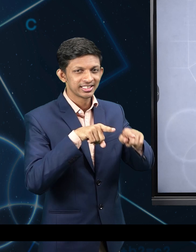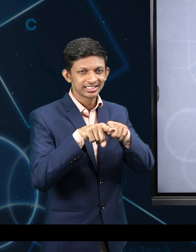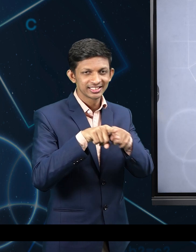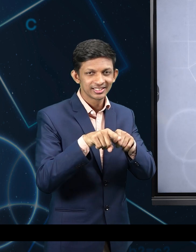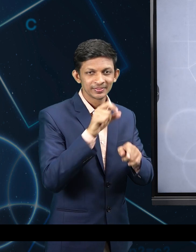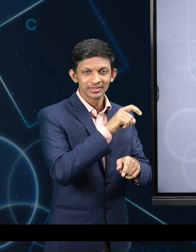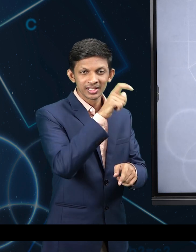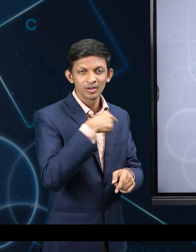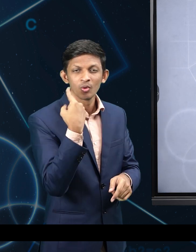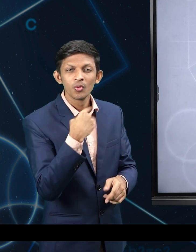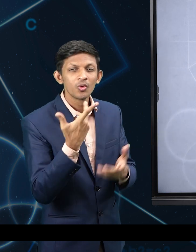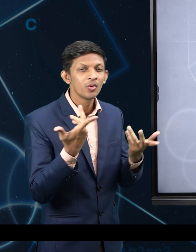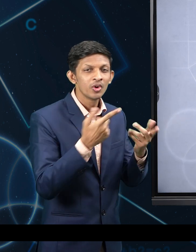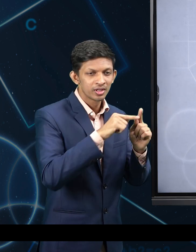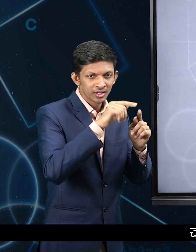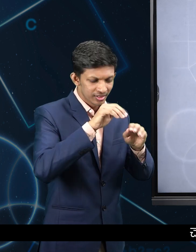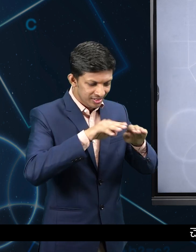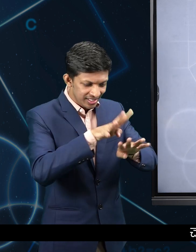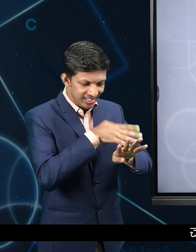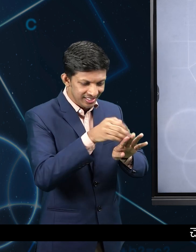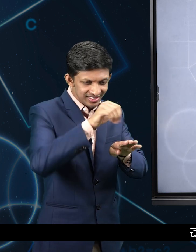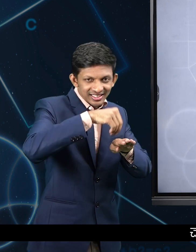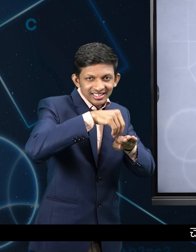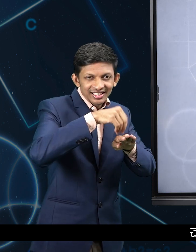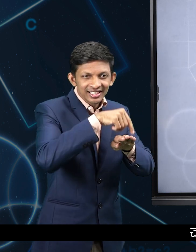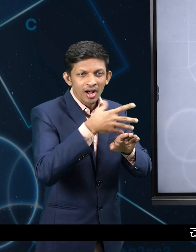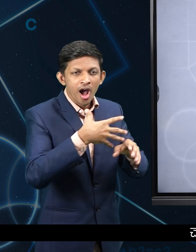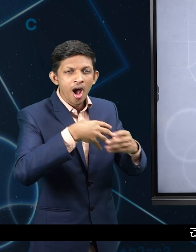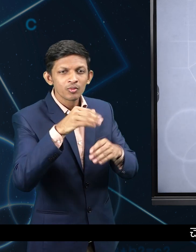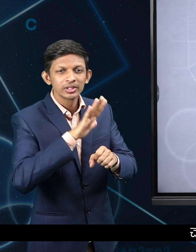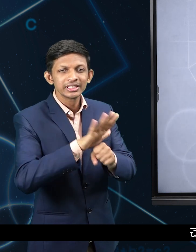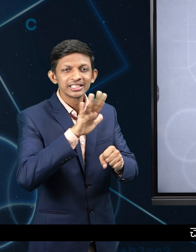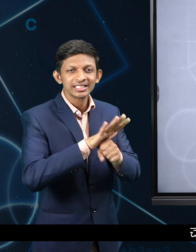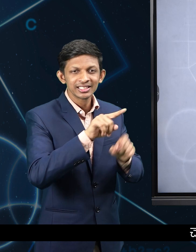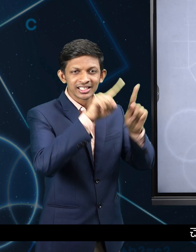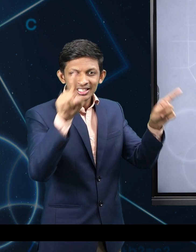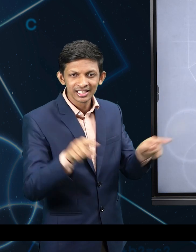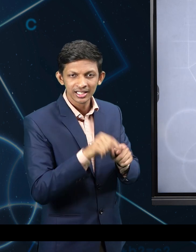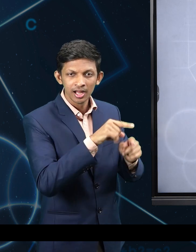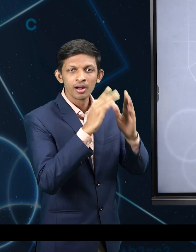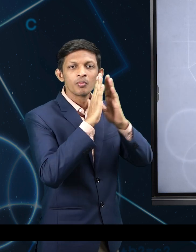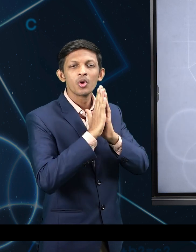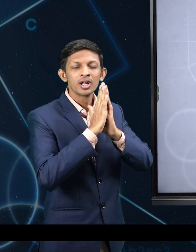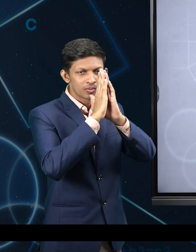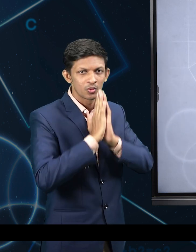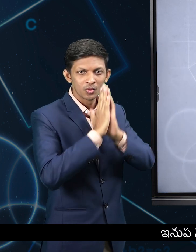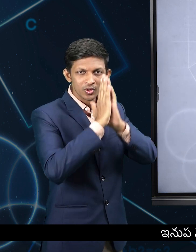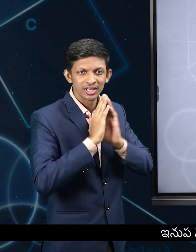ఉదాహరణకు, టేబుల్ కార్ యొక్క చెక్క చక్రాలను చెక్కే వడ్రంగి బయటి ఉపరితలాన్ని ఇనుప